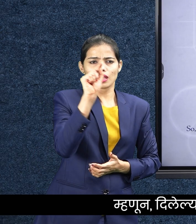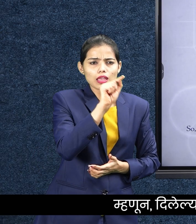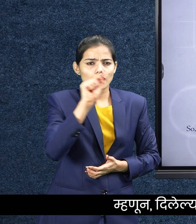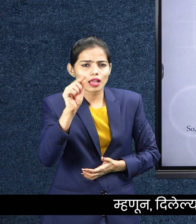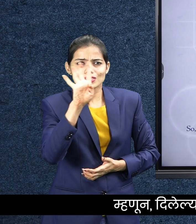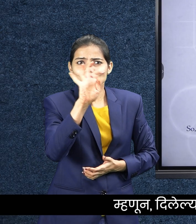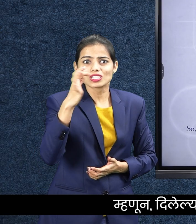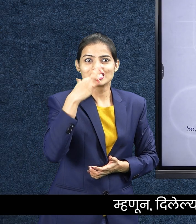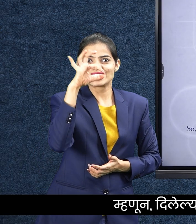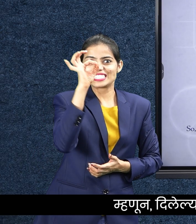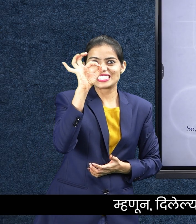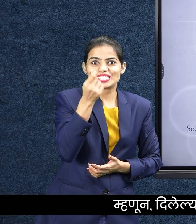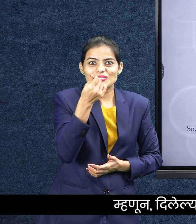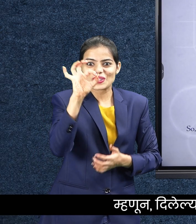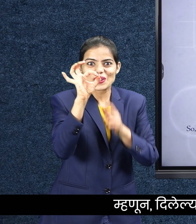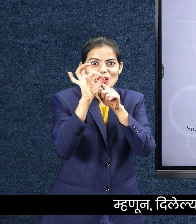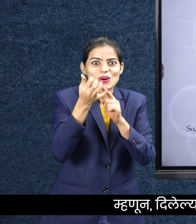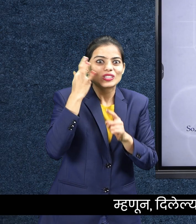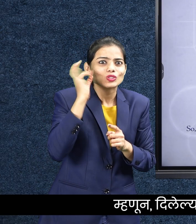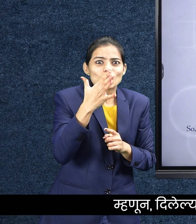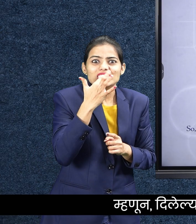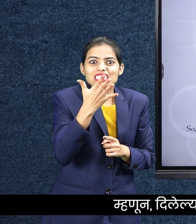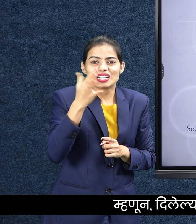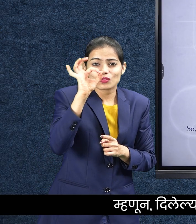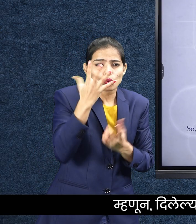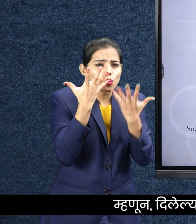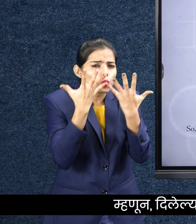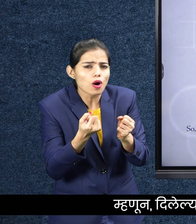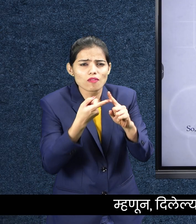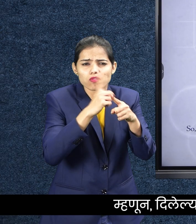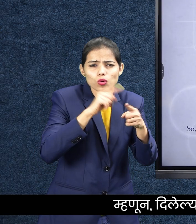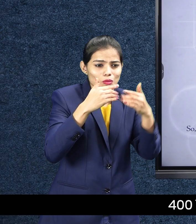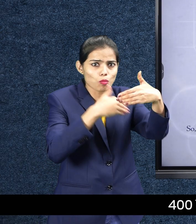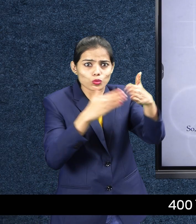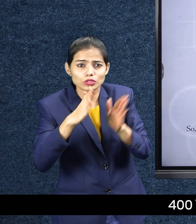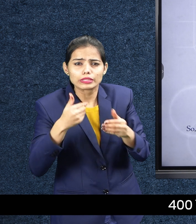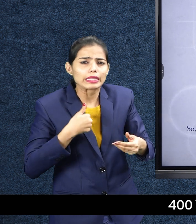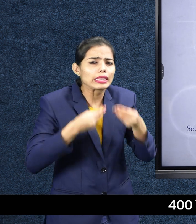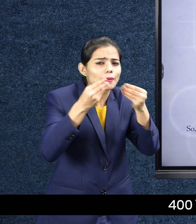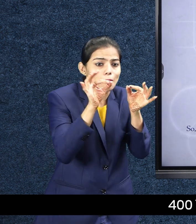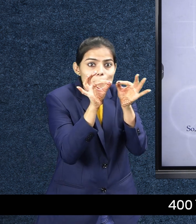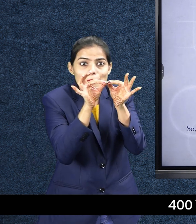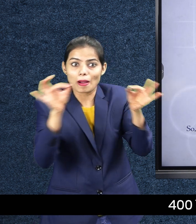म्हणून दिलेल्या परिणामांचा घनदाट तयार करण्यासाठी 400 चांदीची नाणी आवश्यक